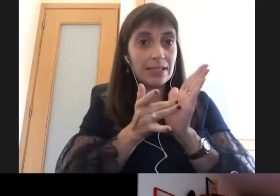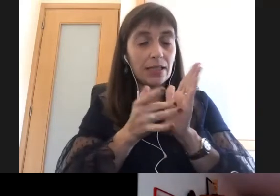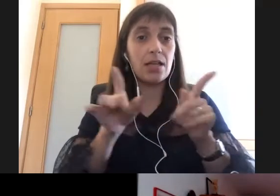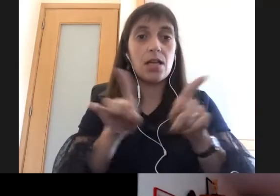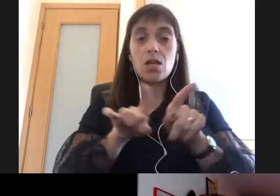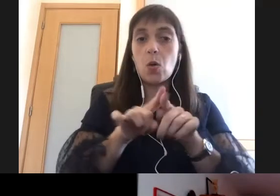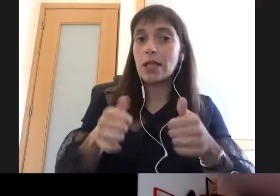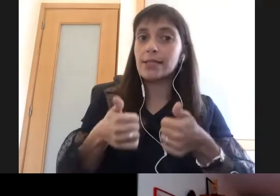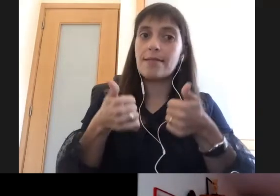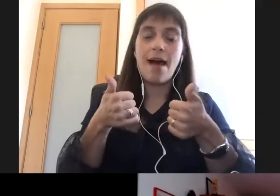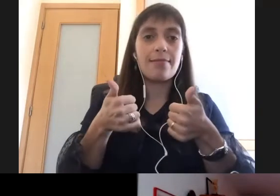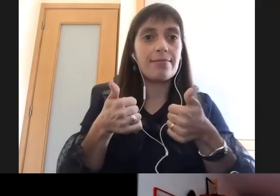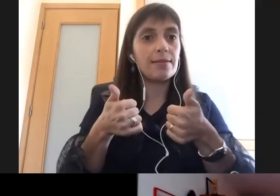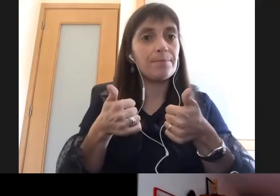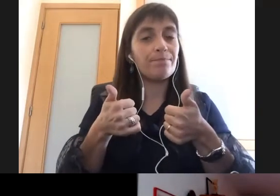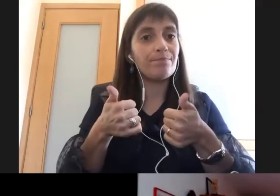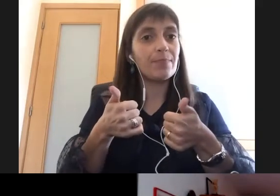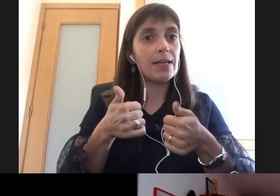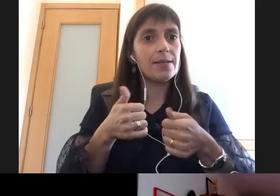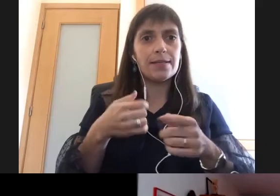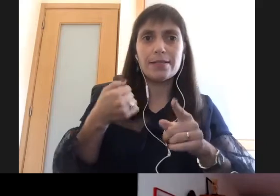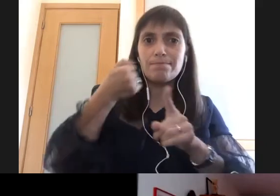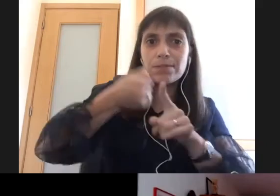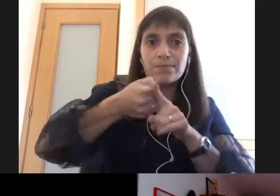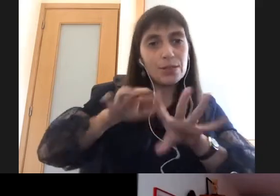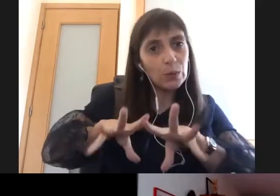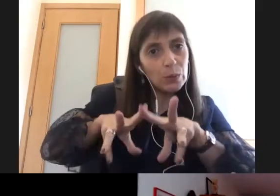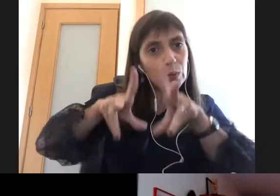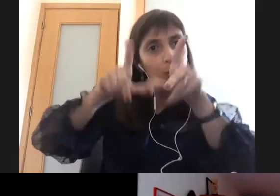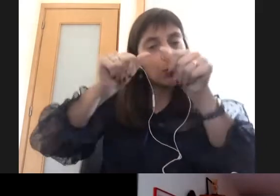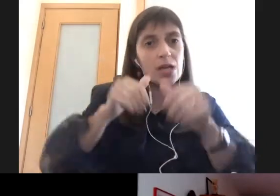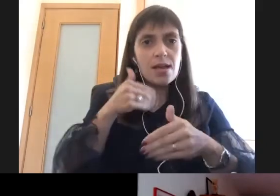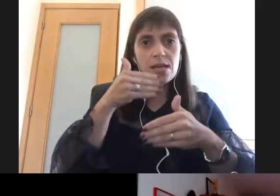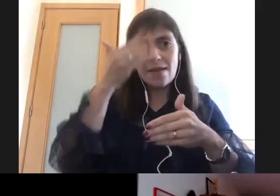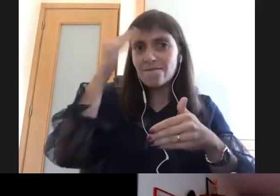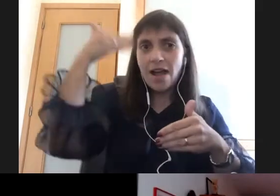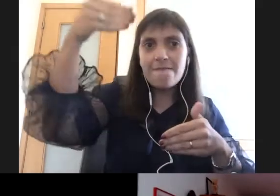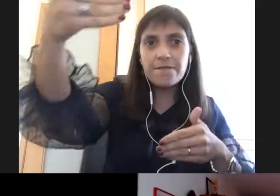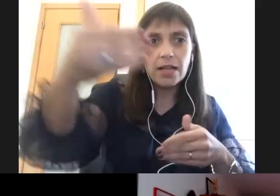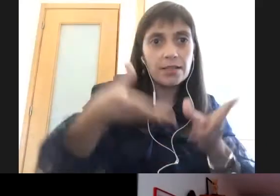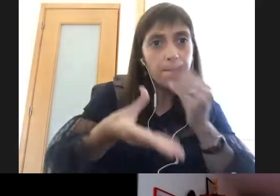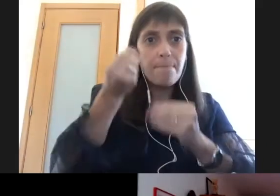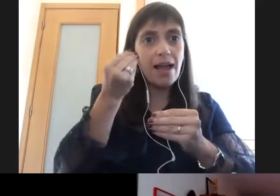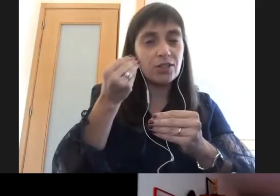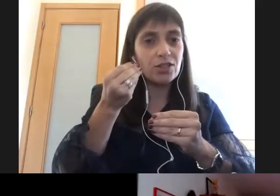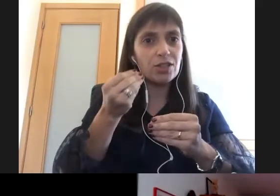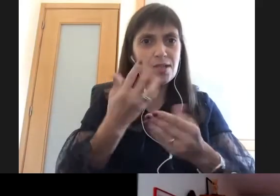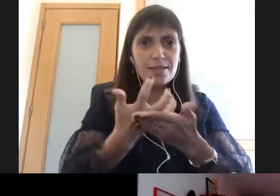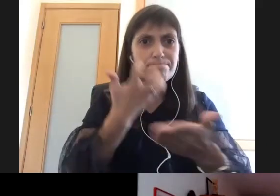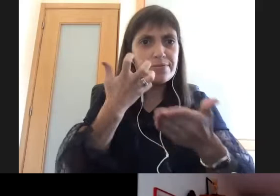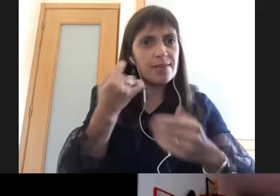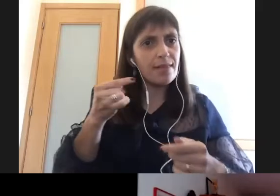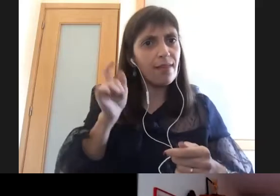enfrenta o progresso e vai à frente com ênfase e